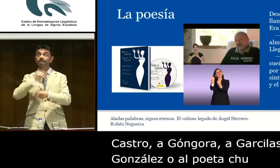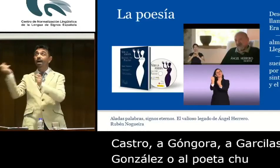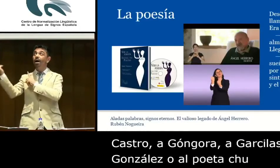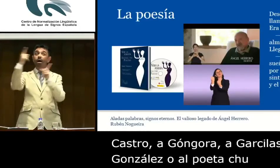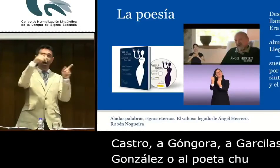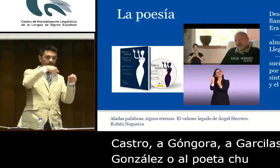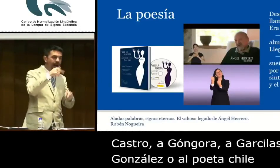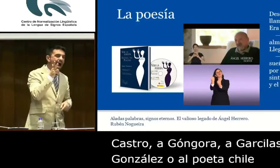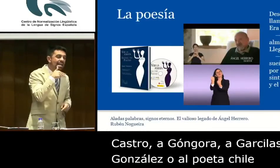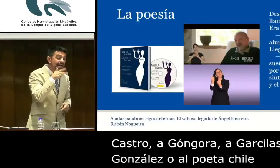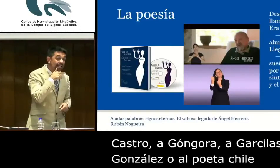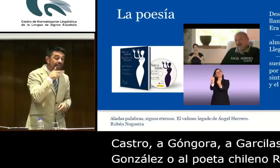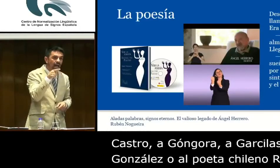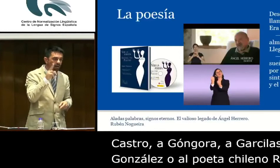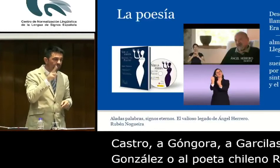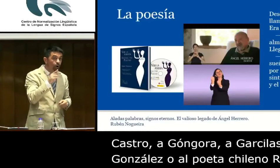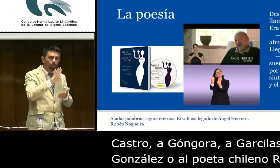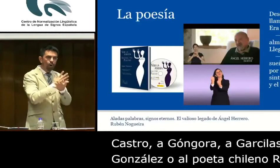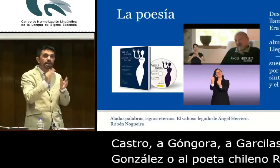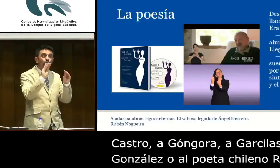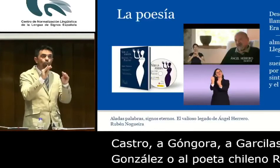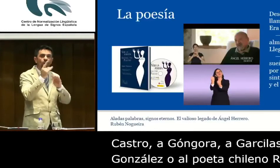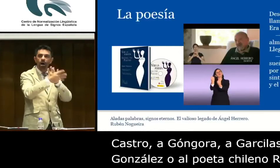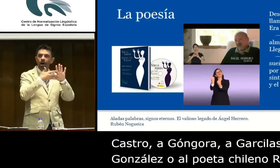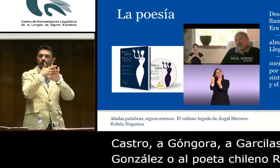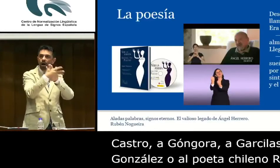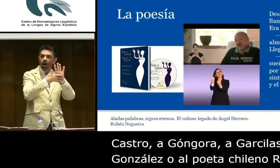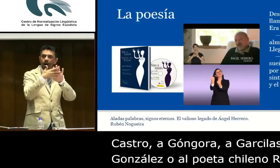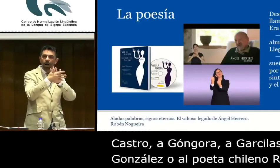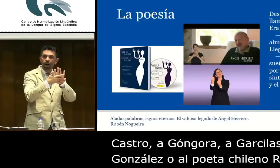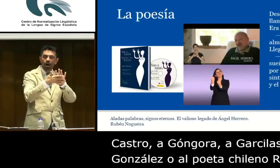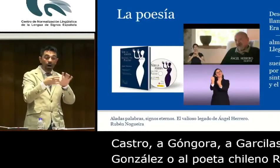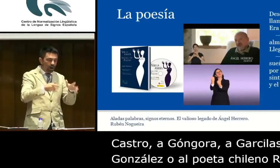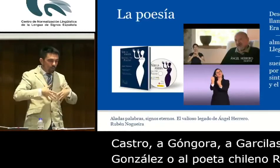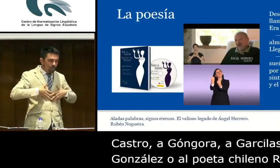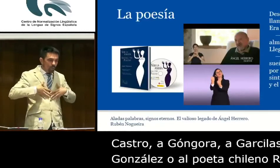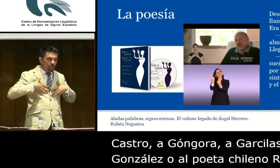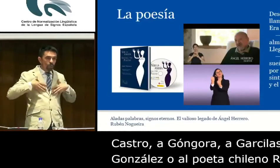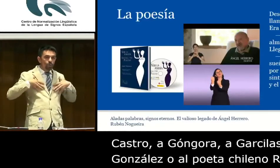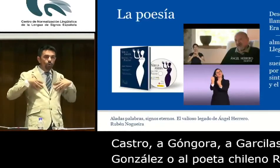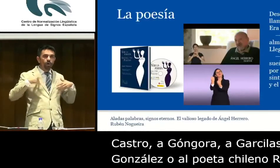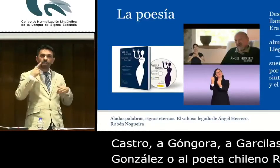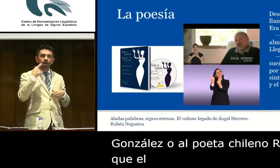que el día que vio sus poemas en lengua de signos, exclamó emocionado: